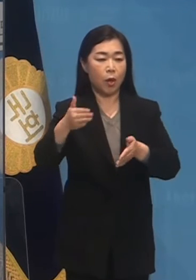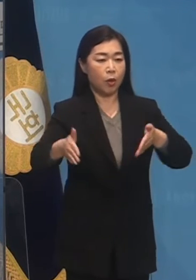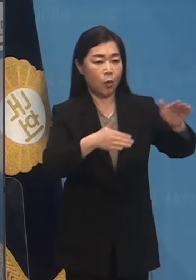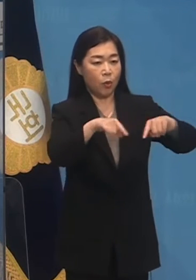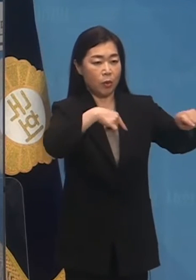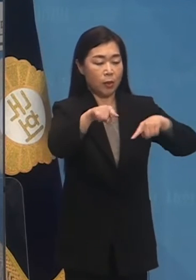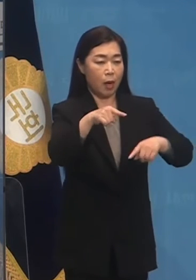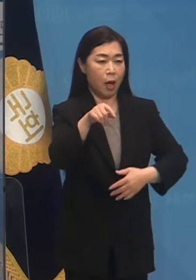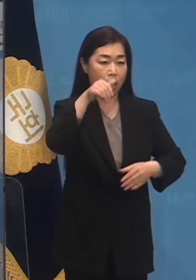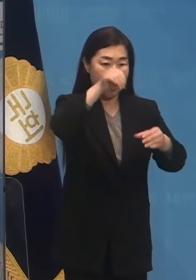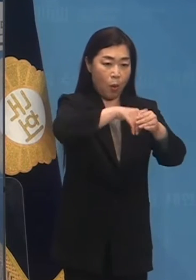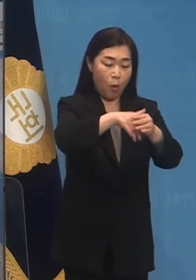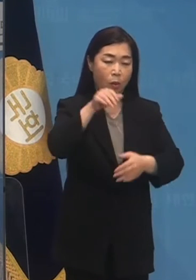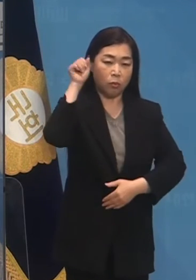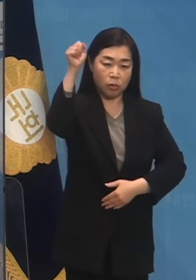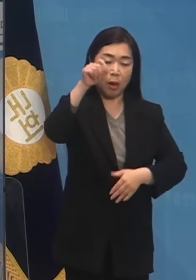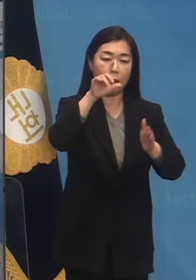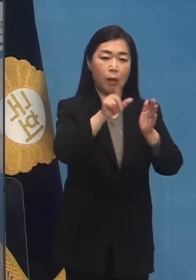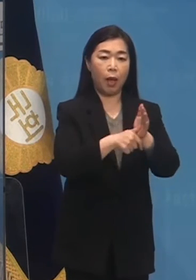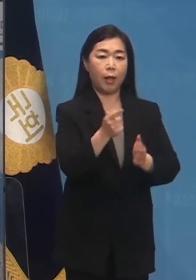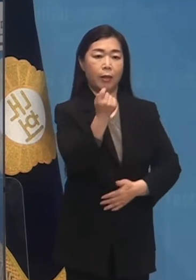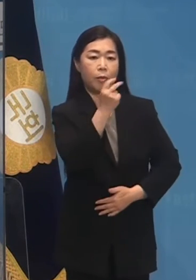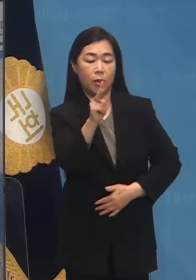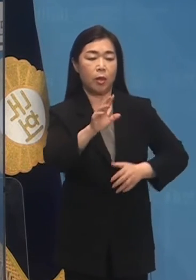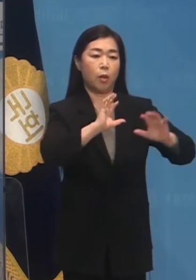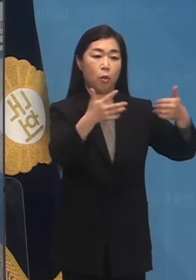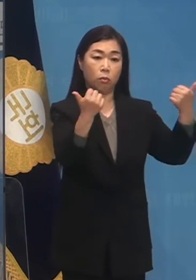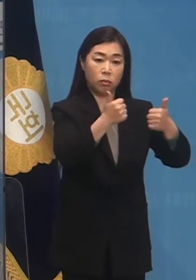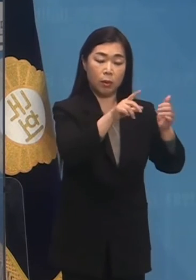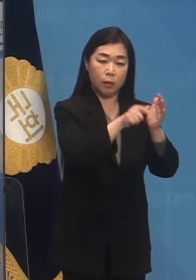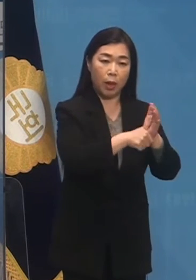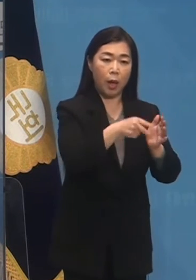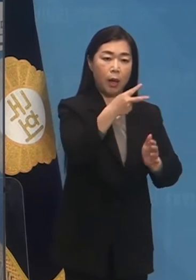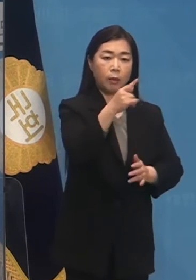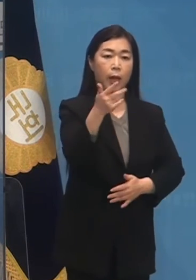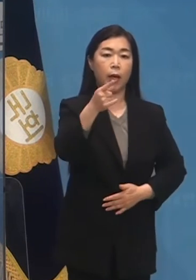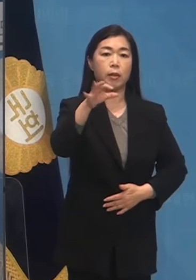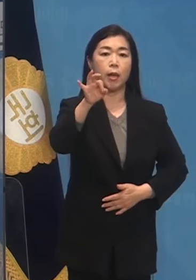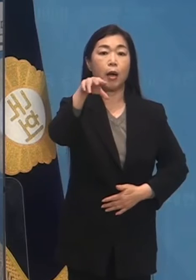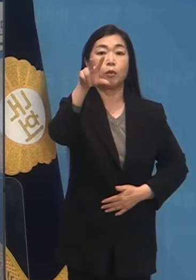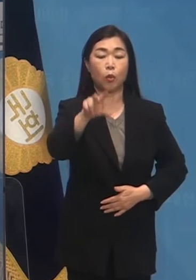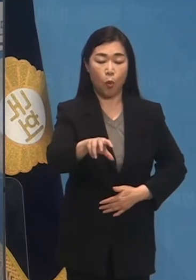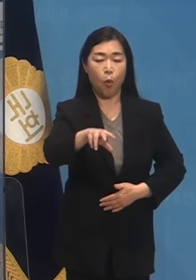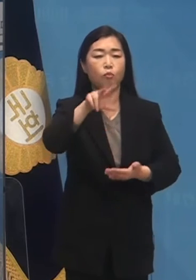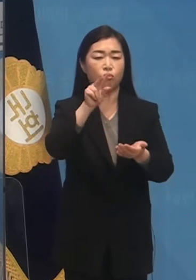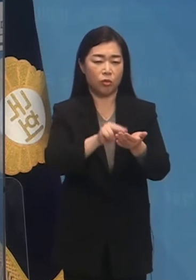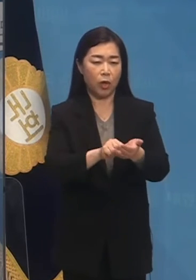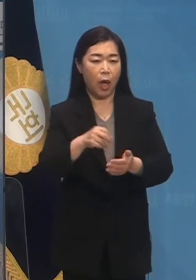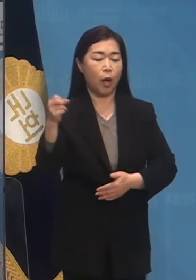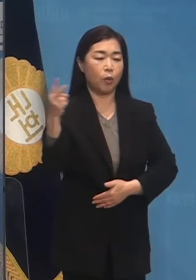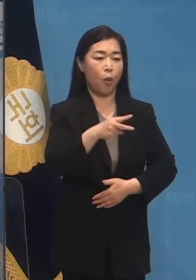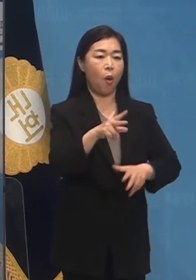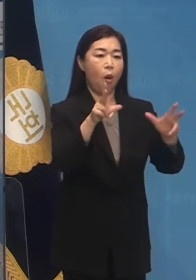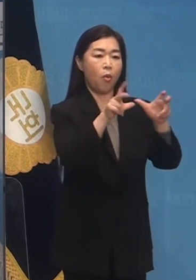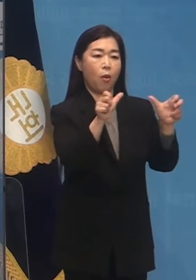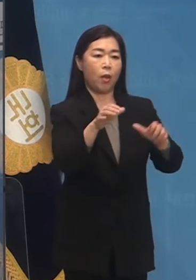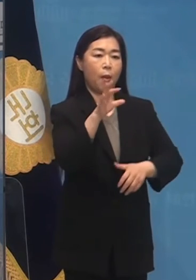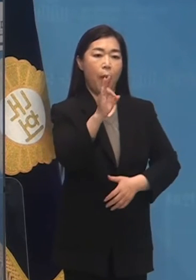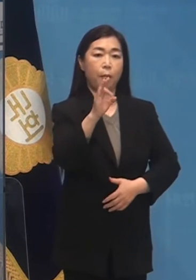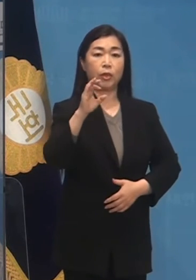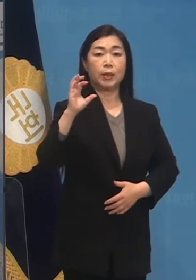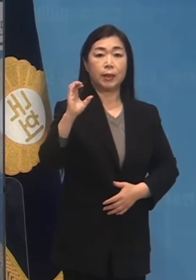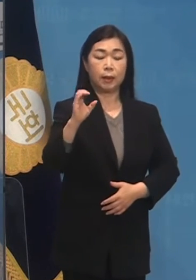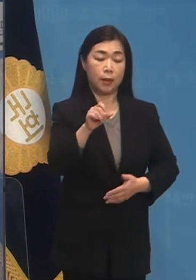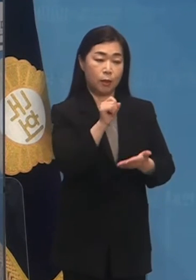선거 당시 TV토론에서 대장동 게이트, 성남FC 후원금 문제, 형의 정신병원 강제 입원 시도